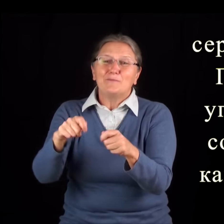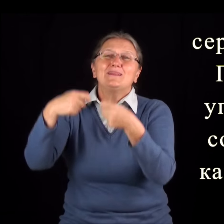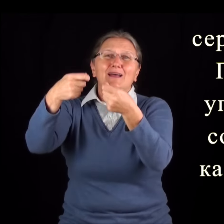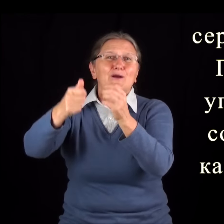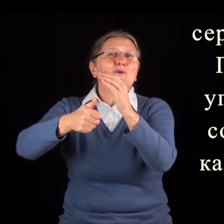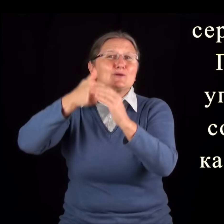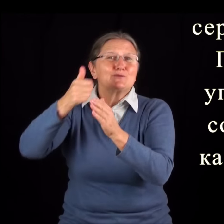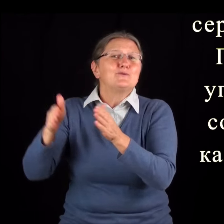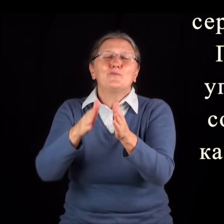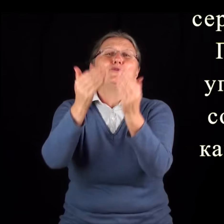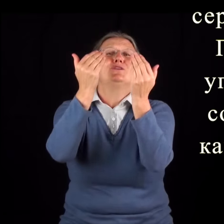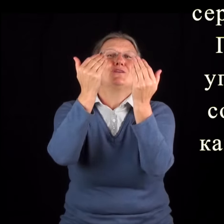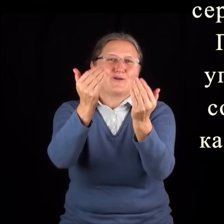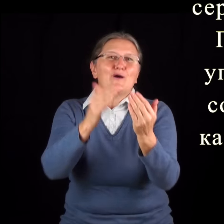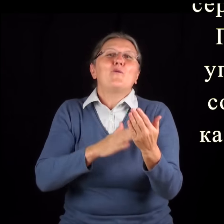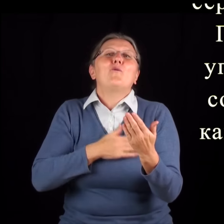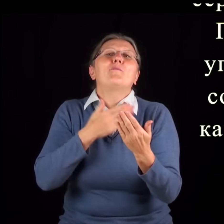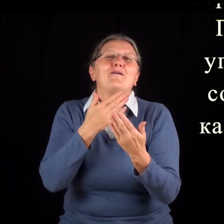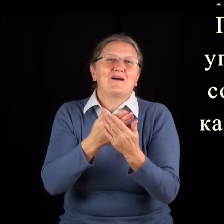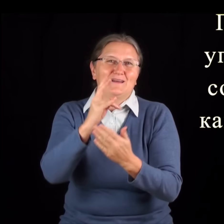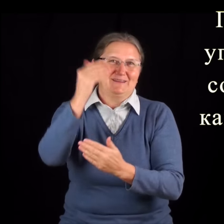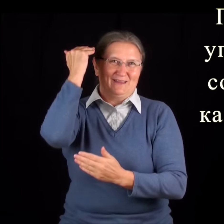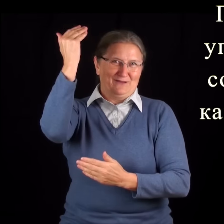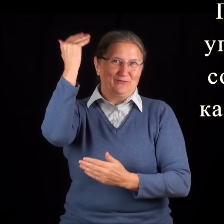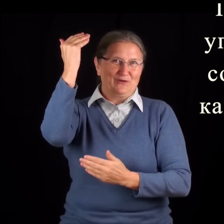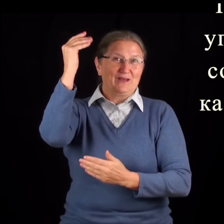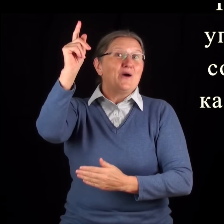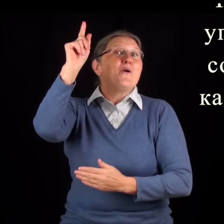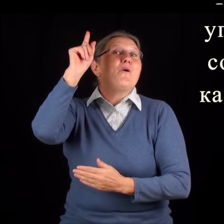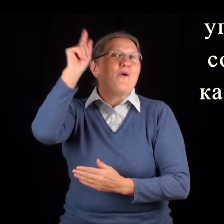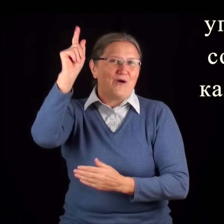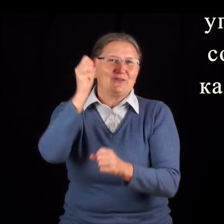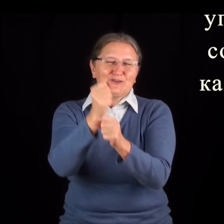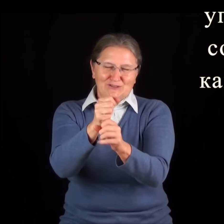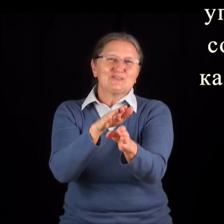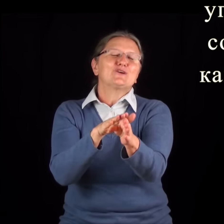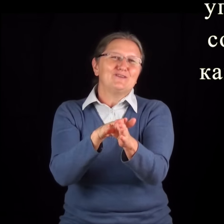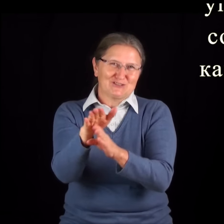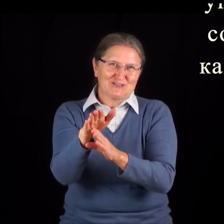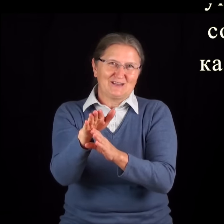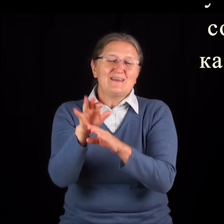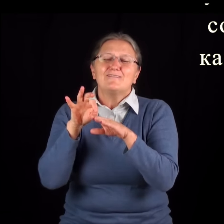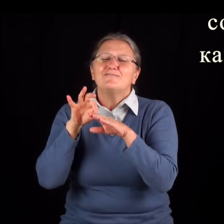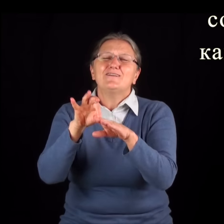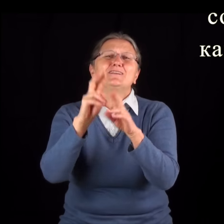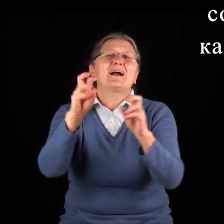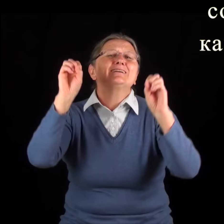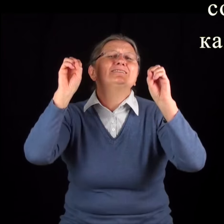Придай Господу путь твой и уповай на Него, и Он совершит, и выведет как